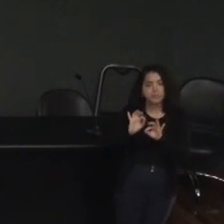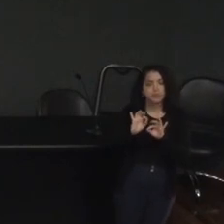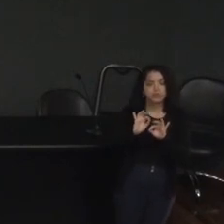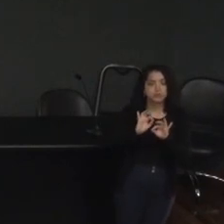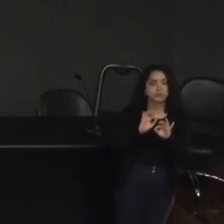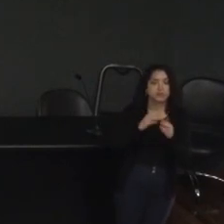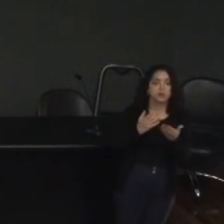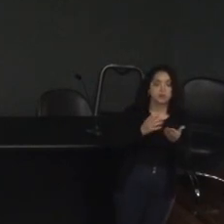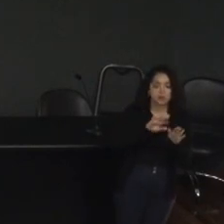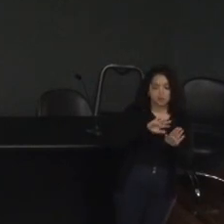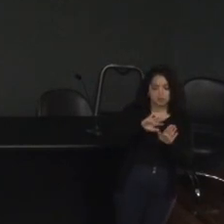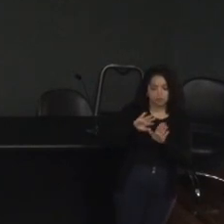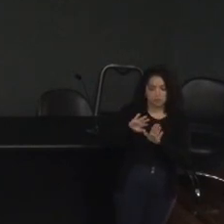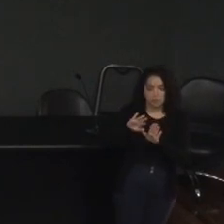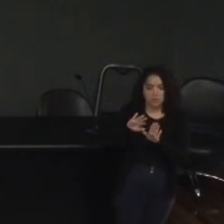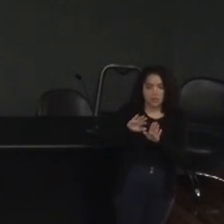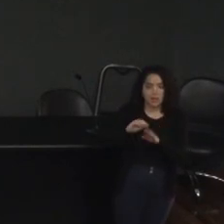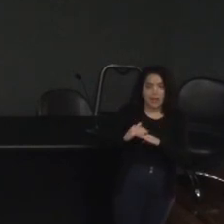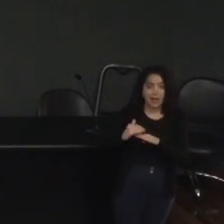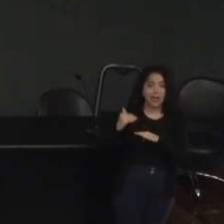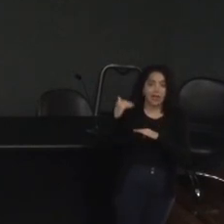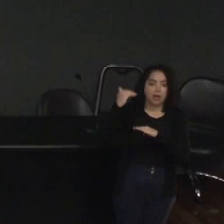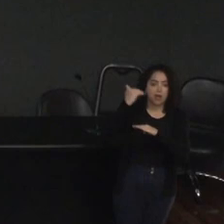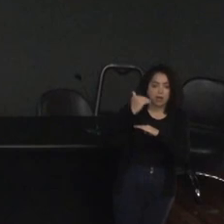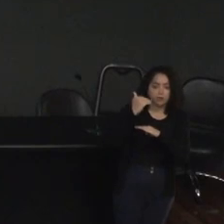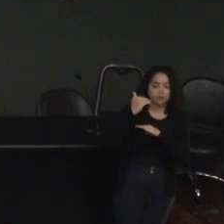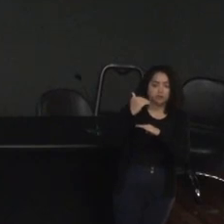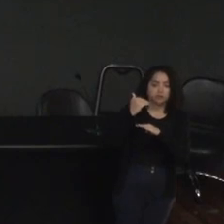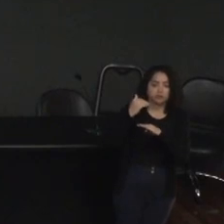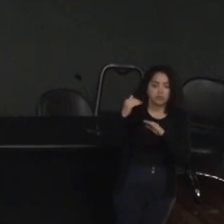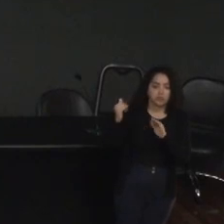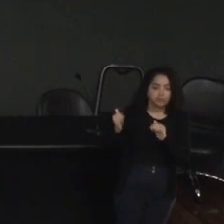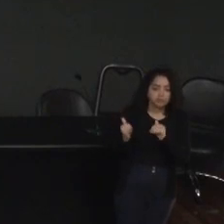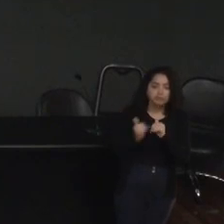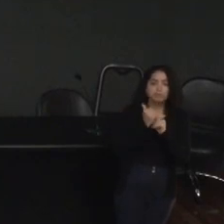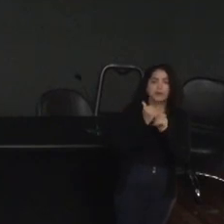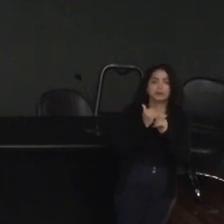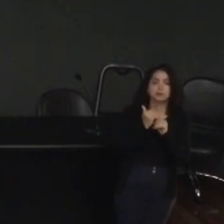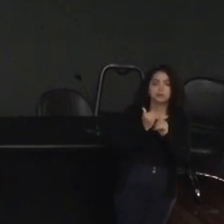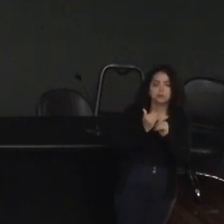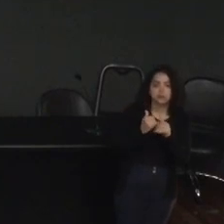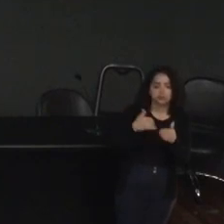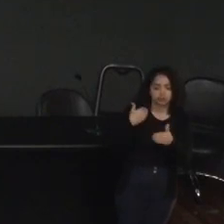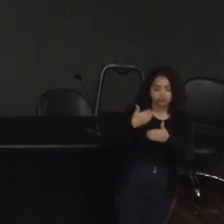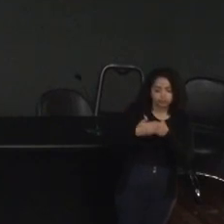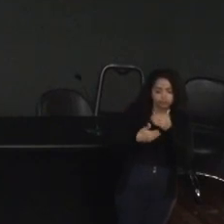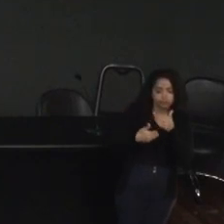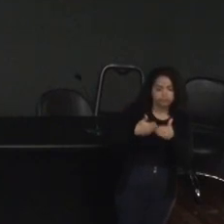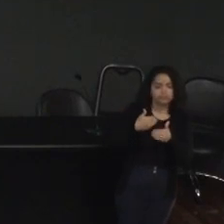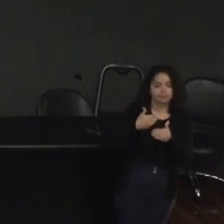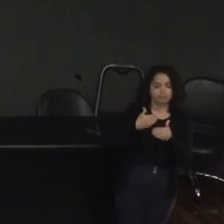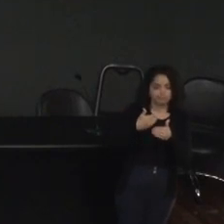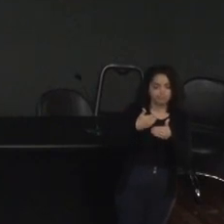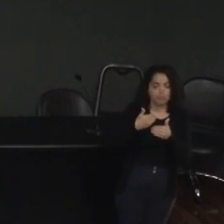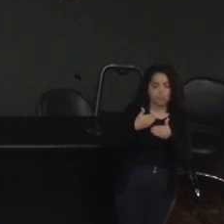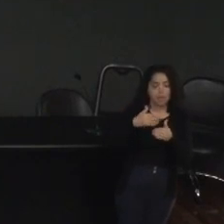extremo virou alto então se a probabilidade ou Impacto era um cinco quatro que tornavam extremo a probabilidade o